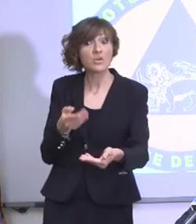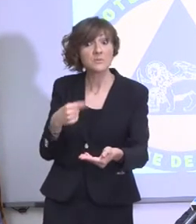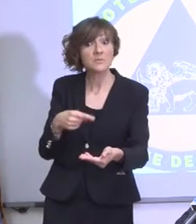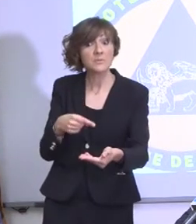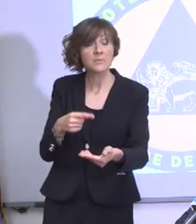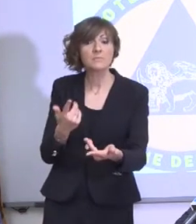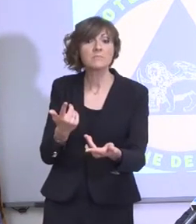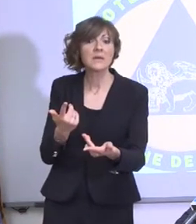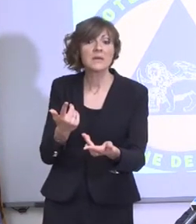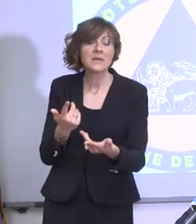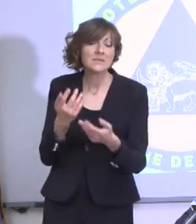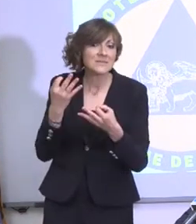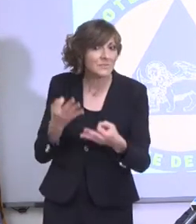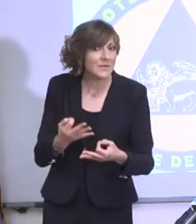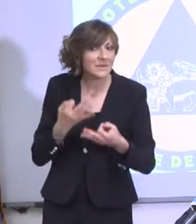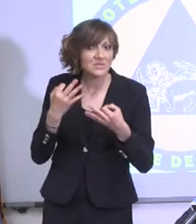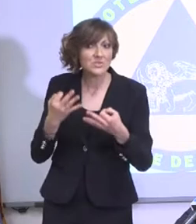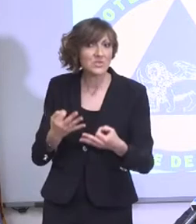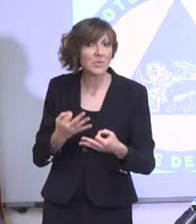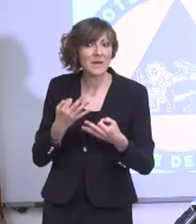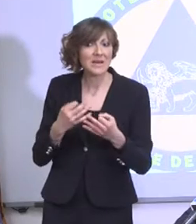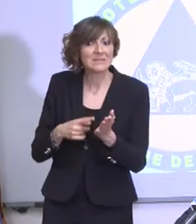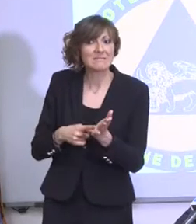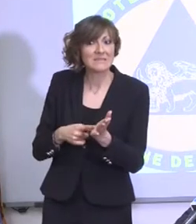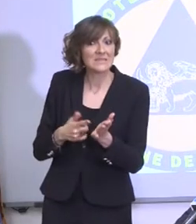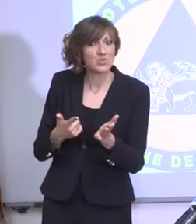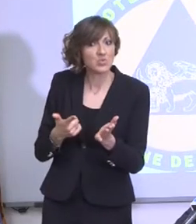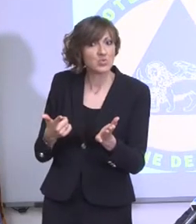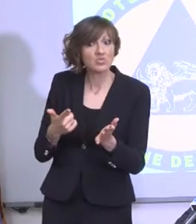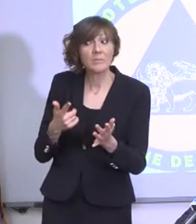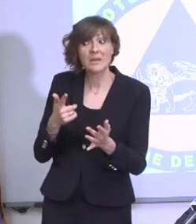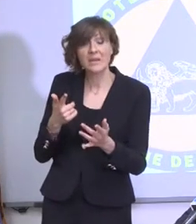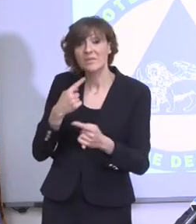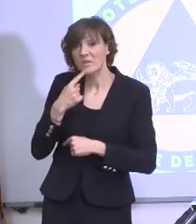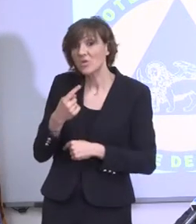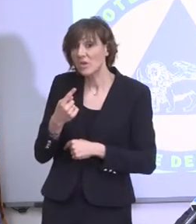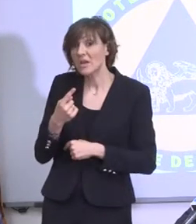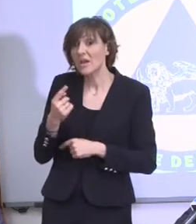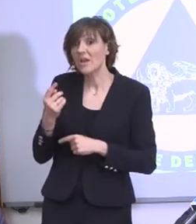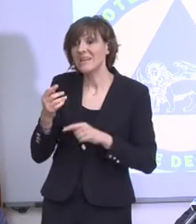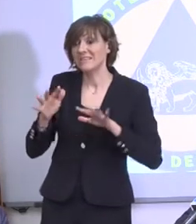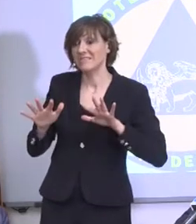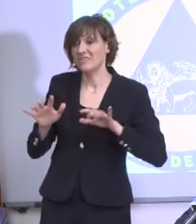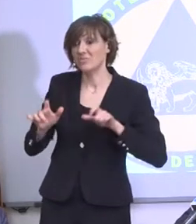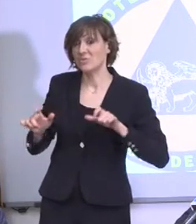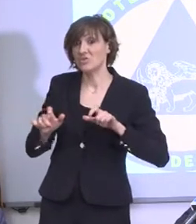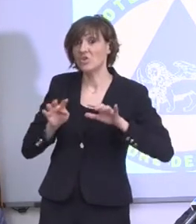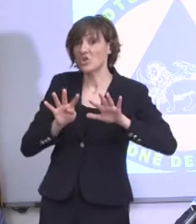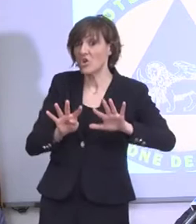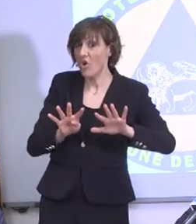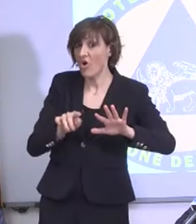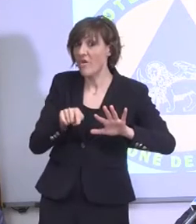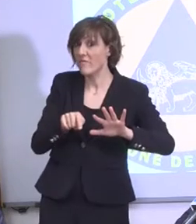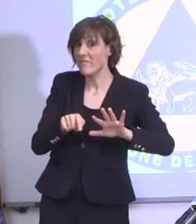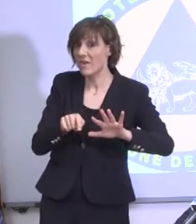aventi titolo perché non vi ricordo che 9 su 10 non sono scappati dalla morte della fame devono tornarsene a casa loro